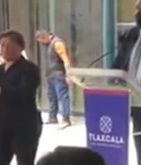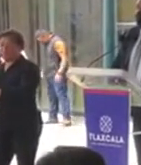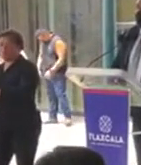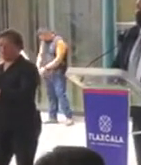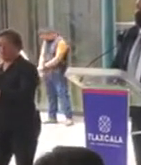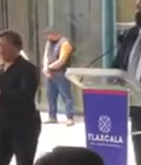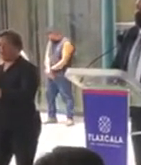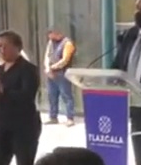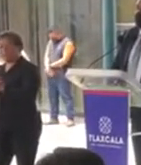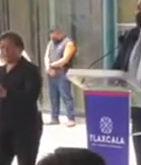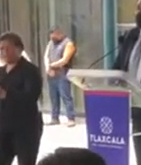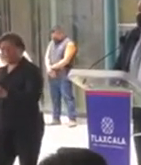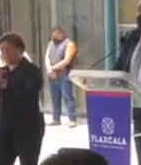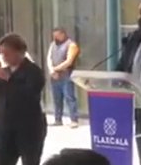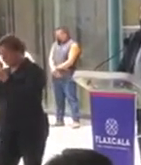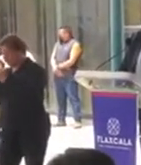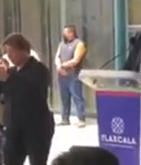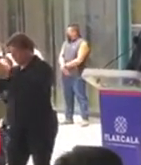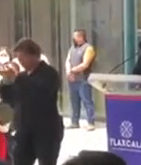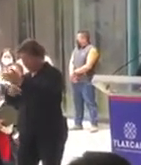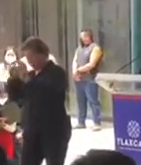para resaltar